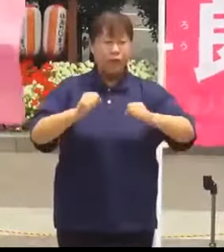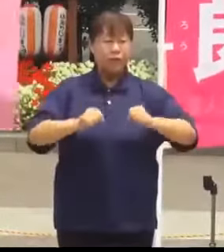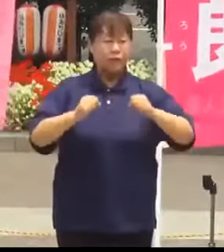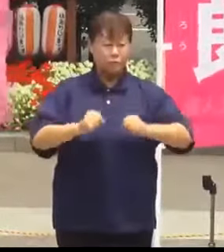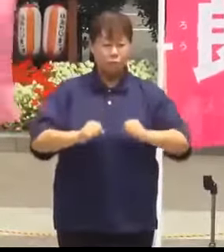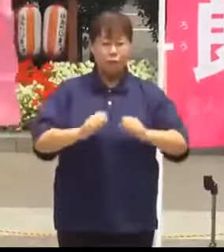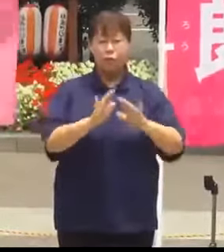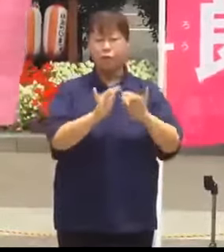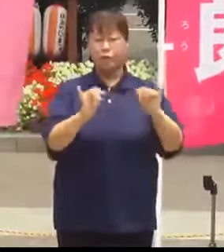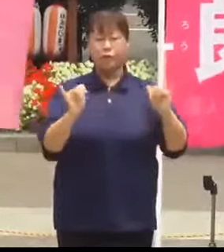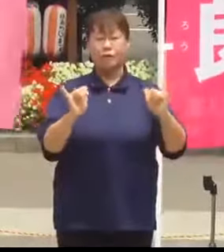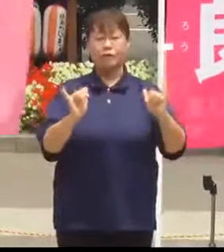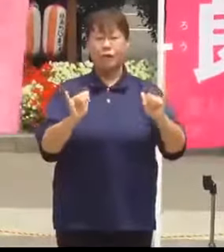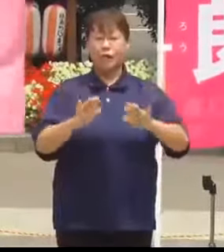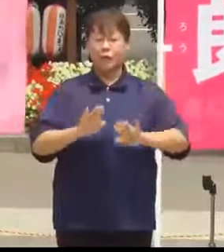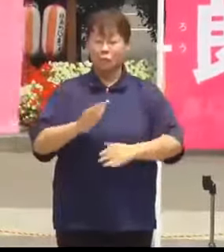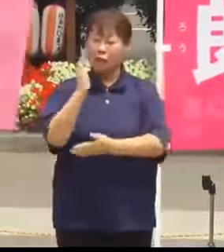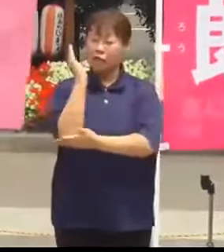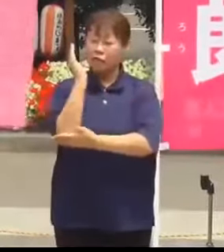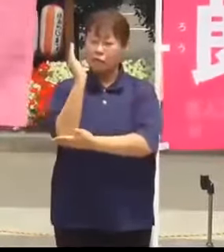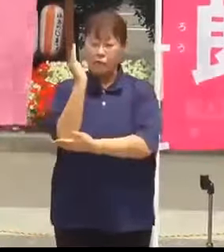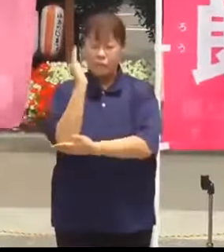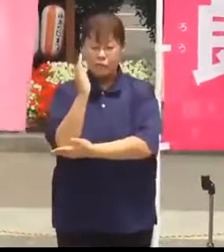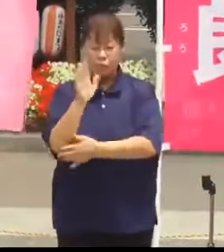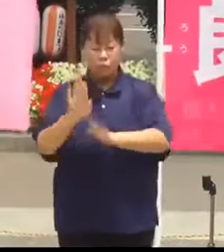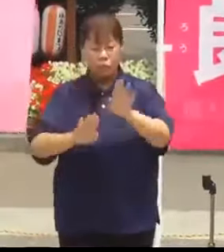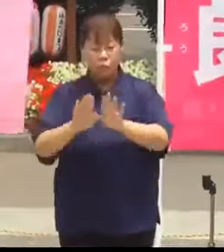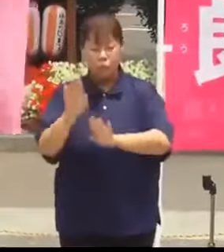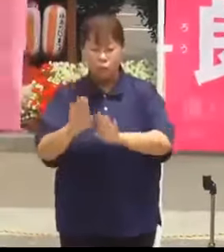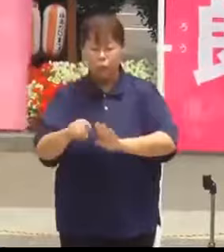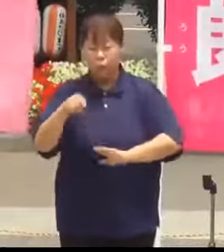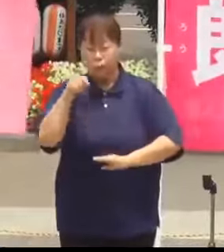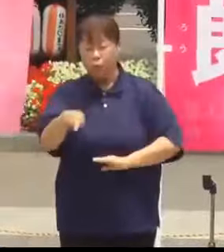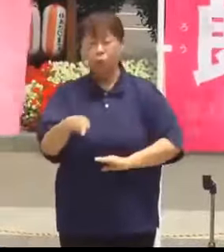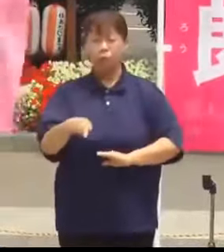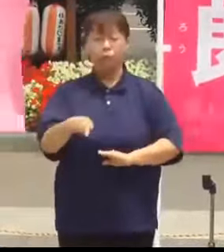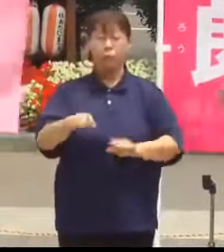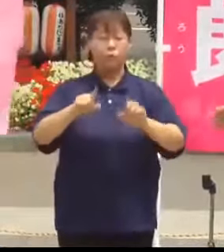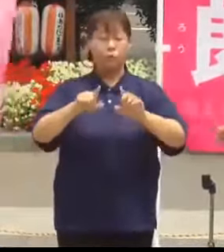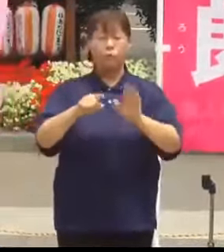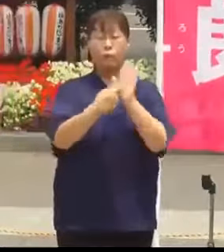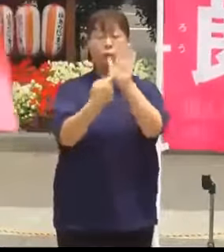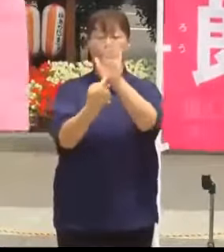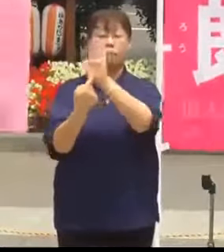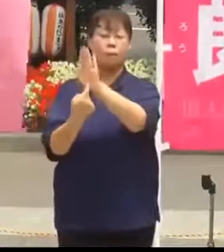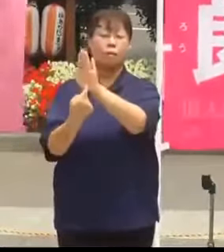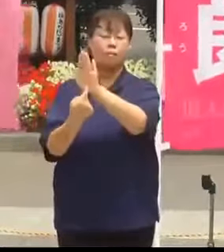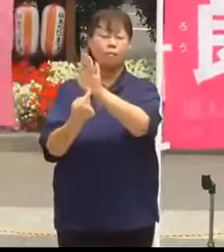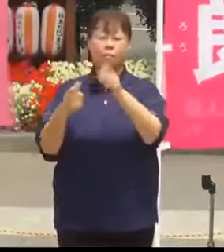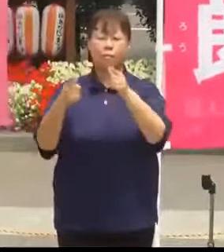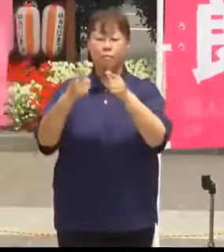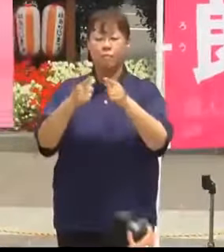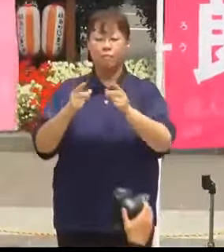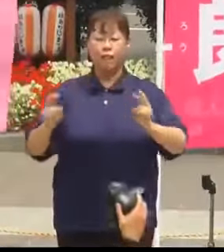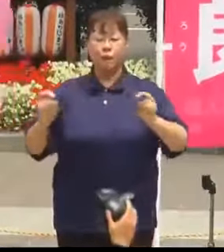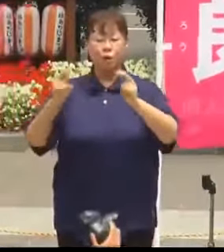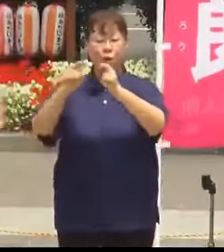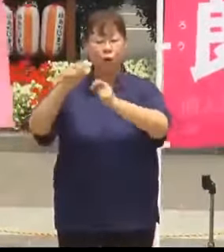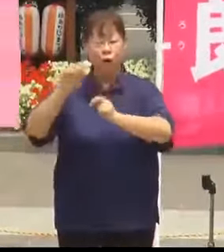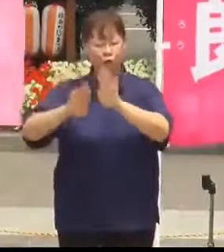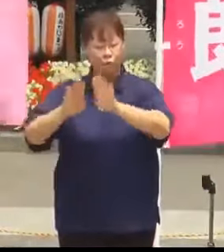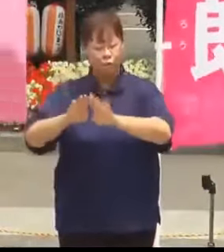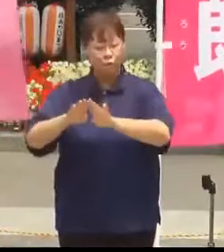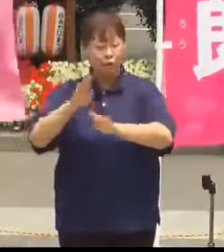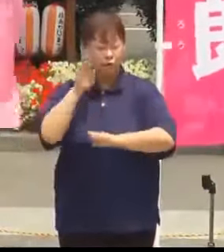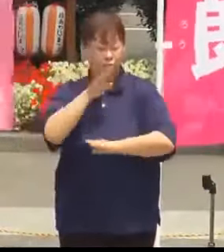今政治がこういうことになっているってことを体張って国会不正常化してマスコミが流され